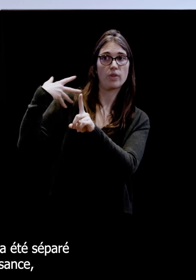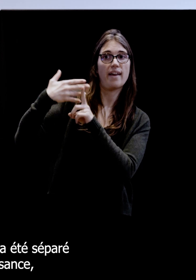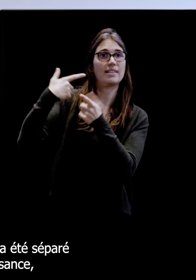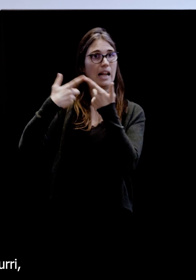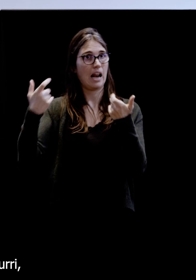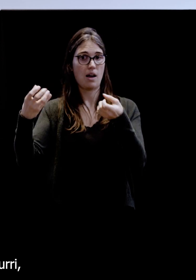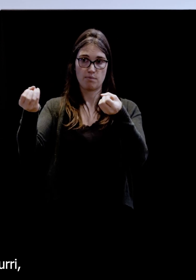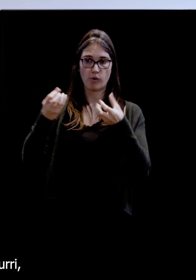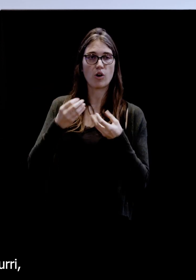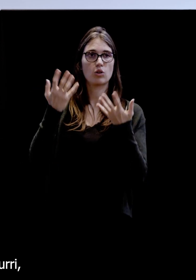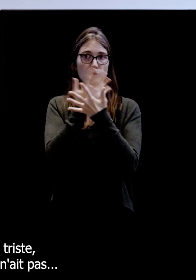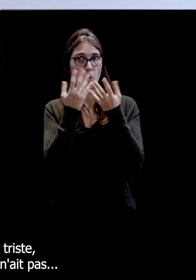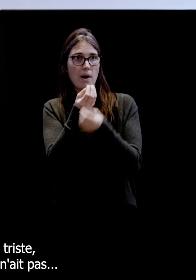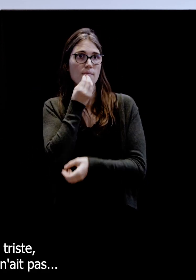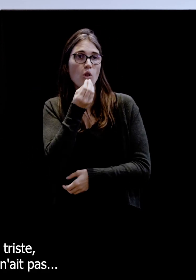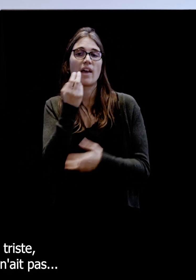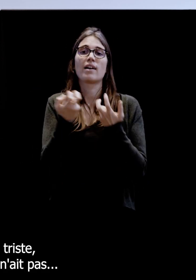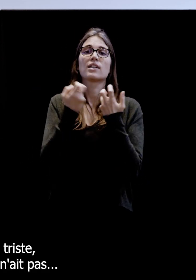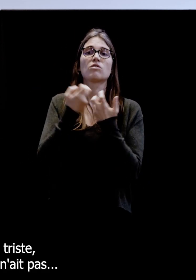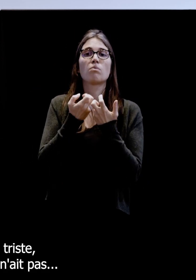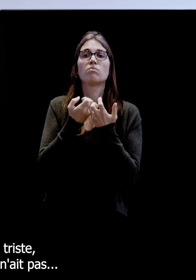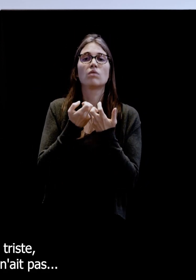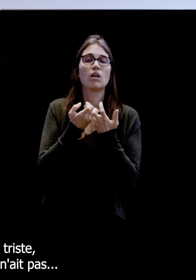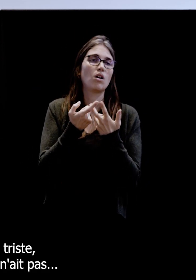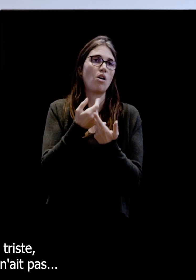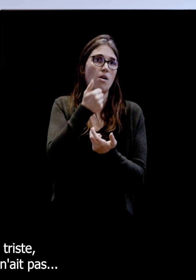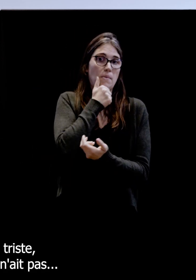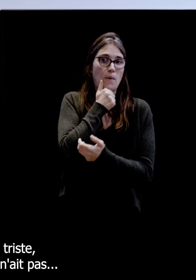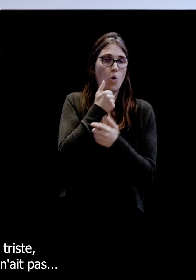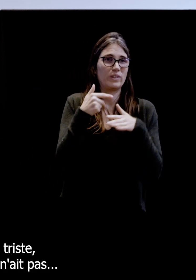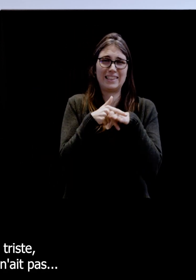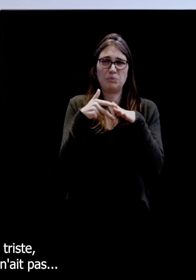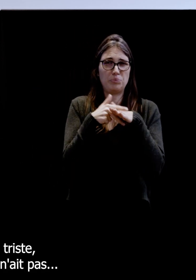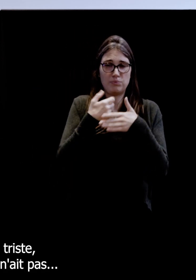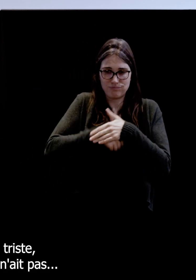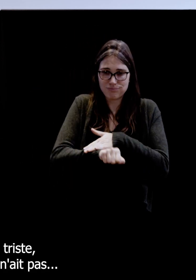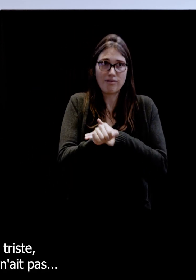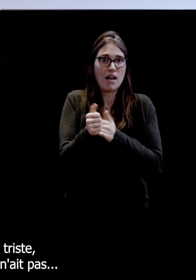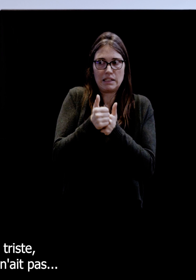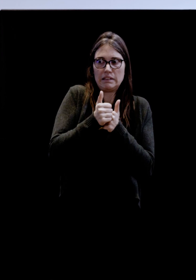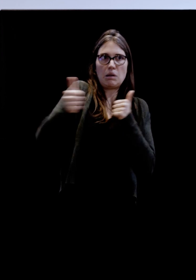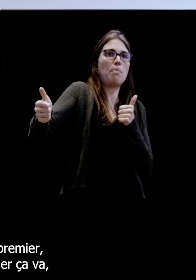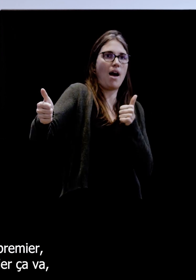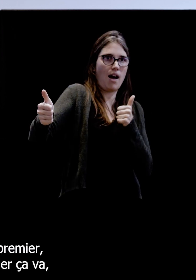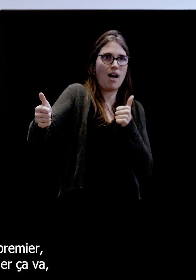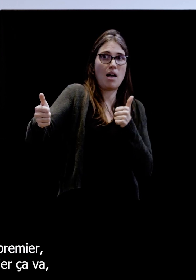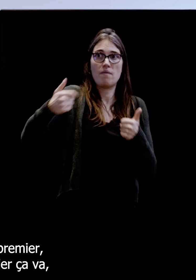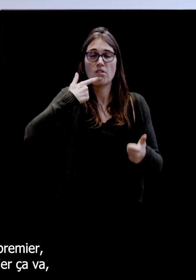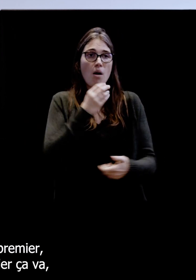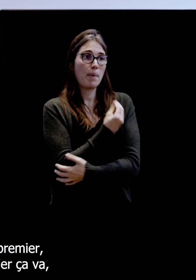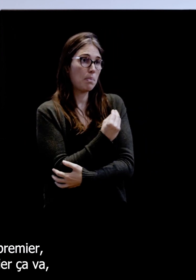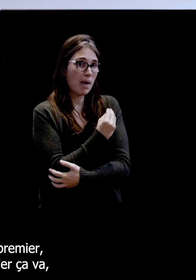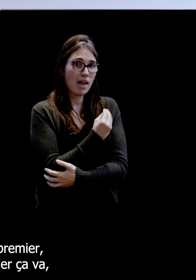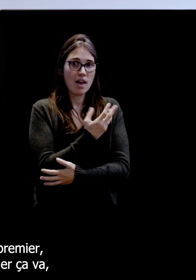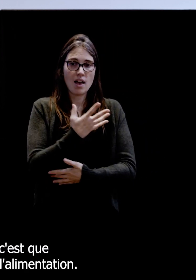bébé à la naissance, qu'on ne l'a pas nourri, on est un peu frustré, triste, etc., angoissé, qu'on n'a pas... Surtout quand c'est le premier,